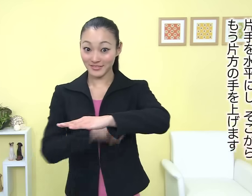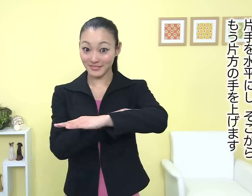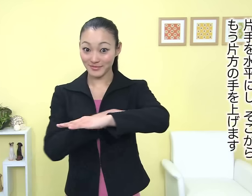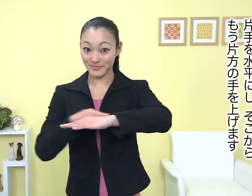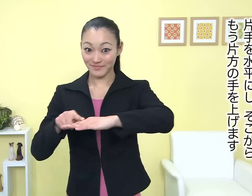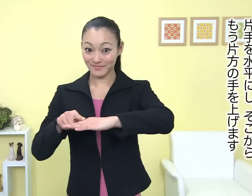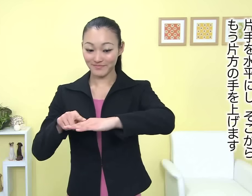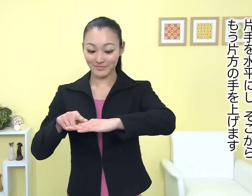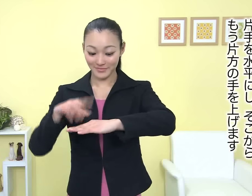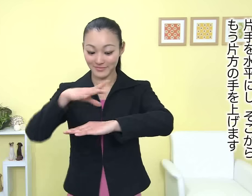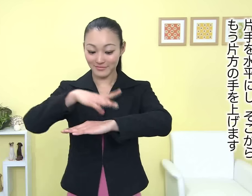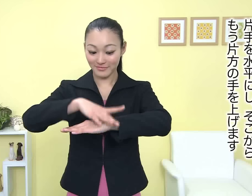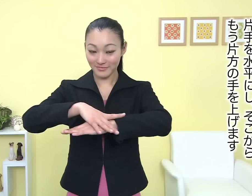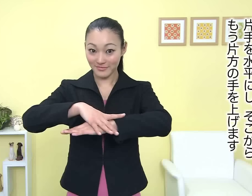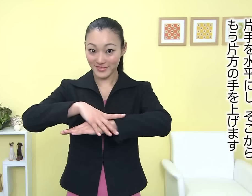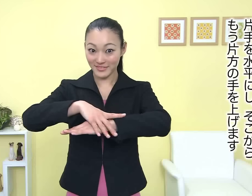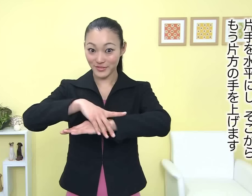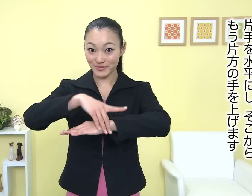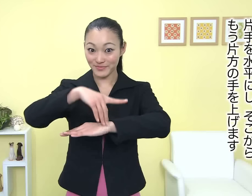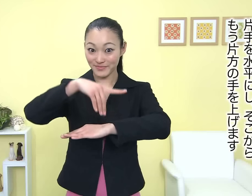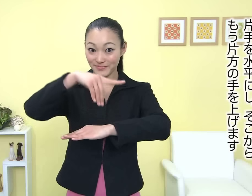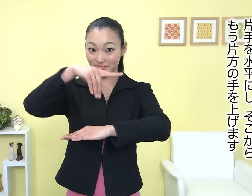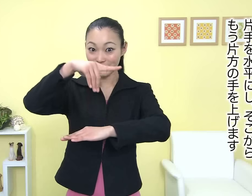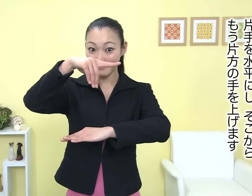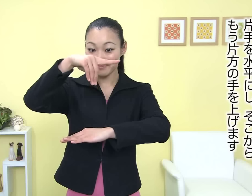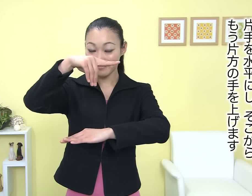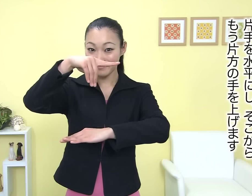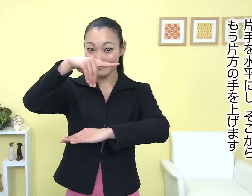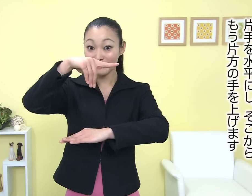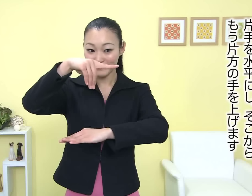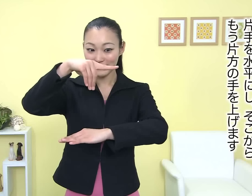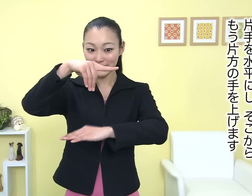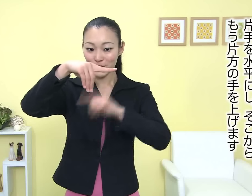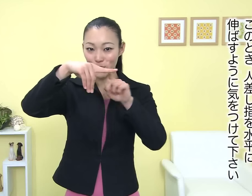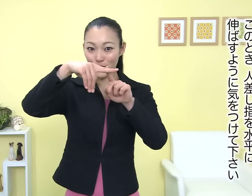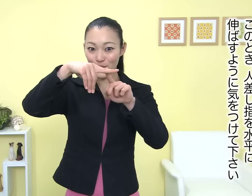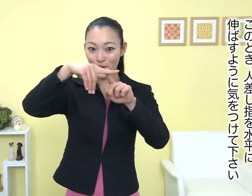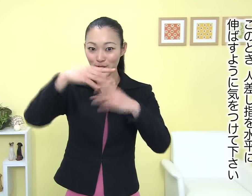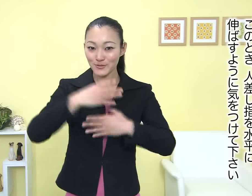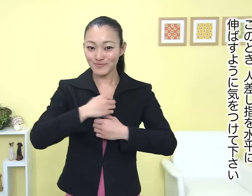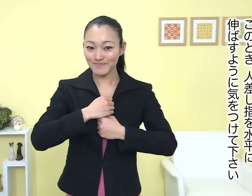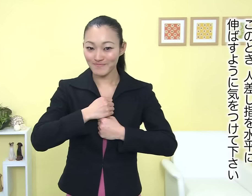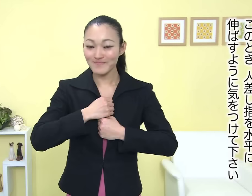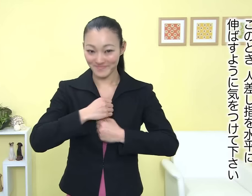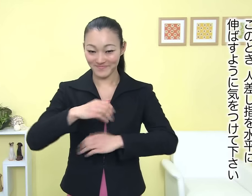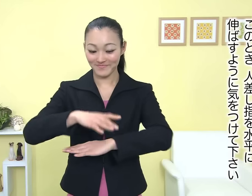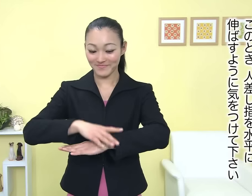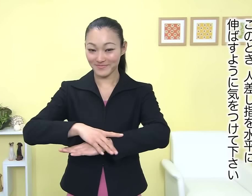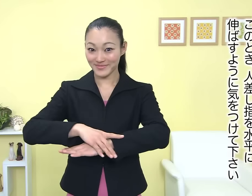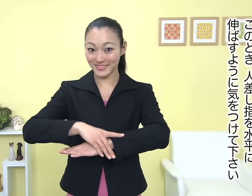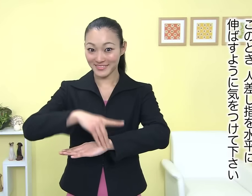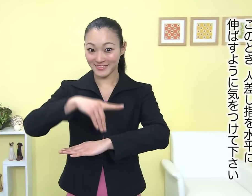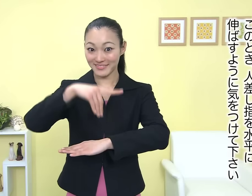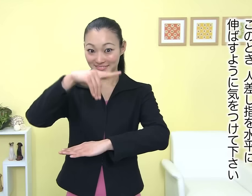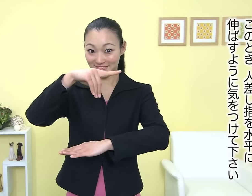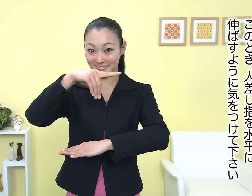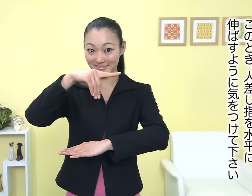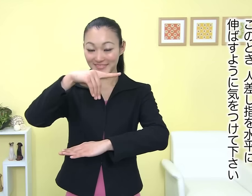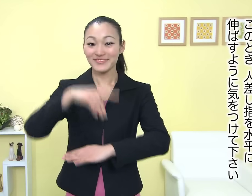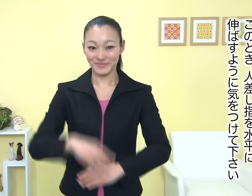片手を水平にし、そこからもう片方の手を上げます。この時人差し指を水平に伸ばすように気をつけ